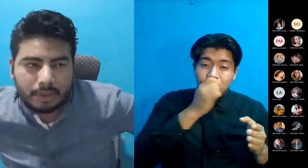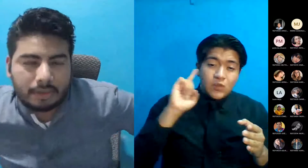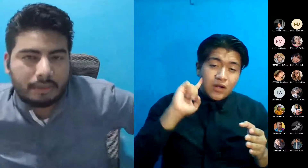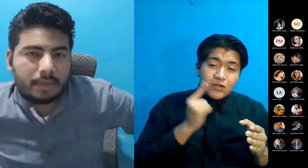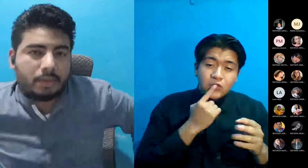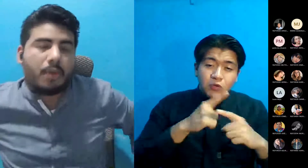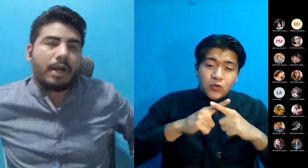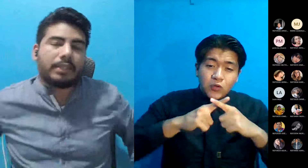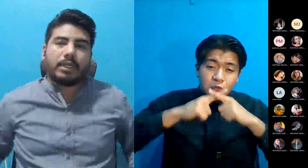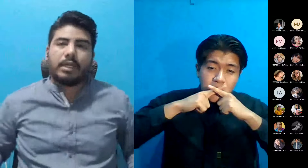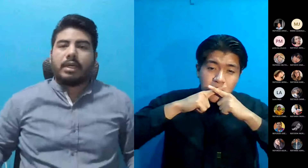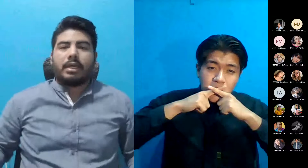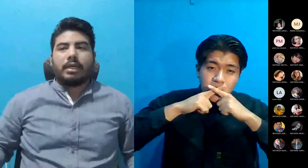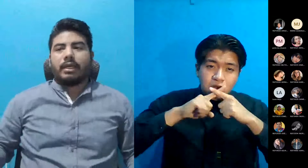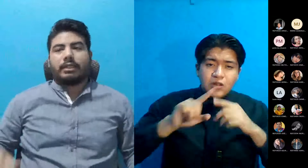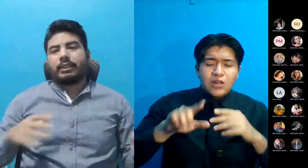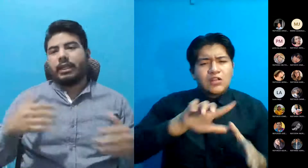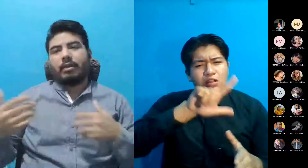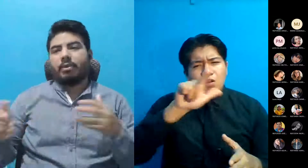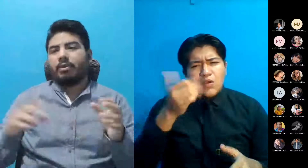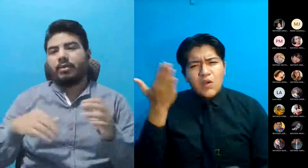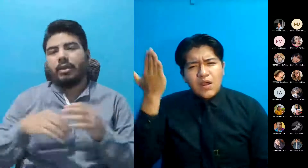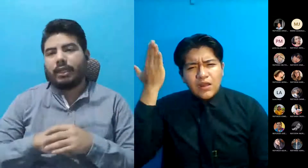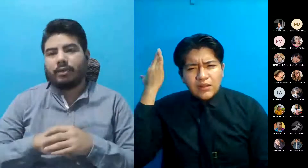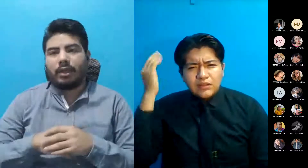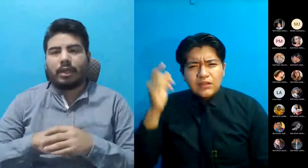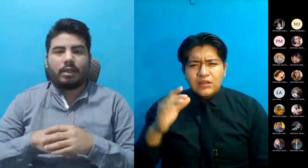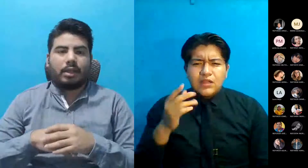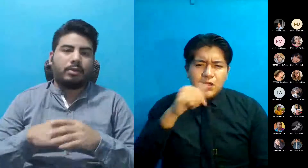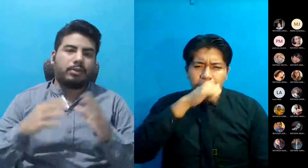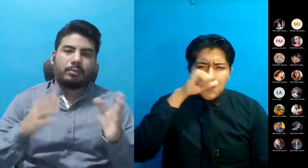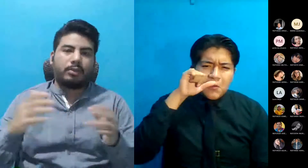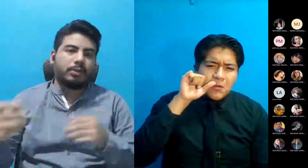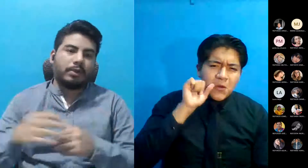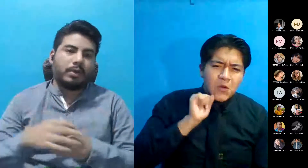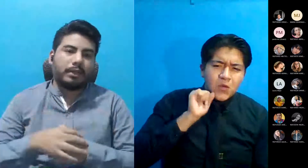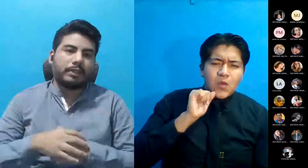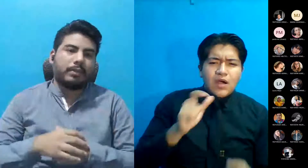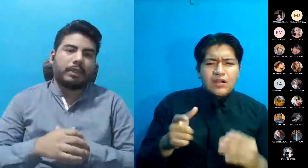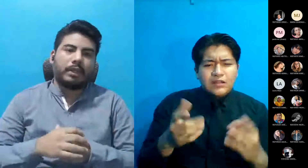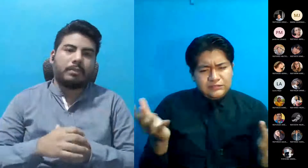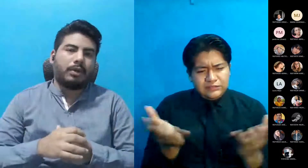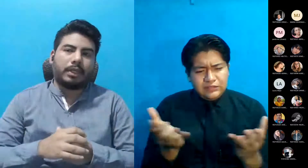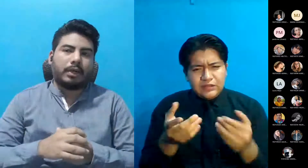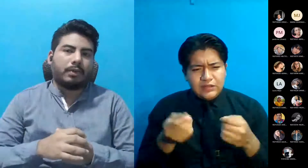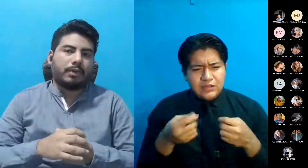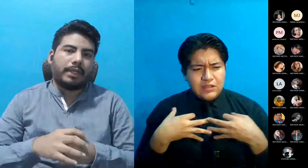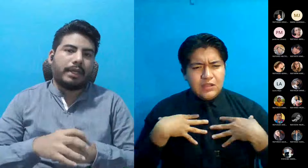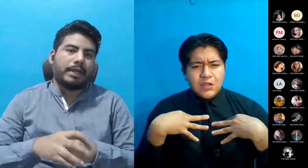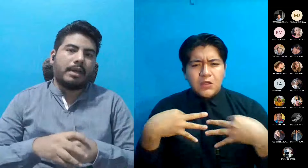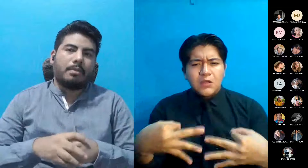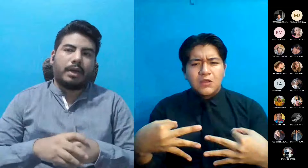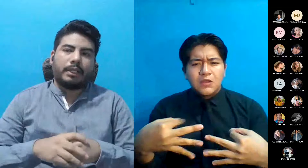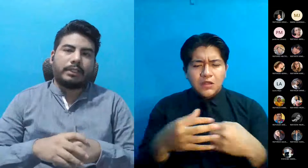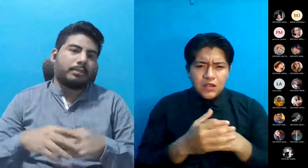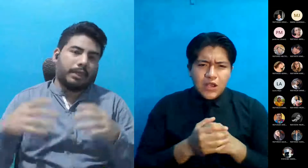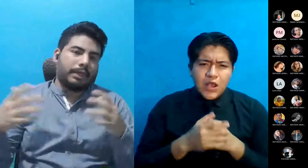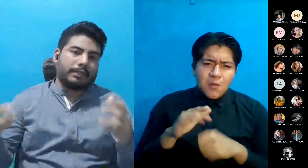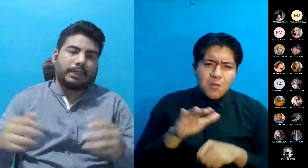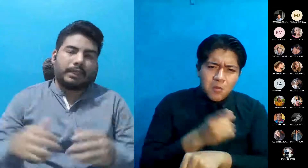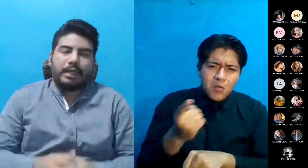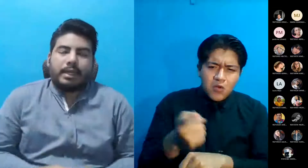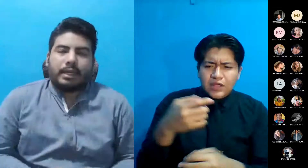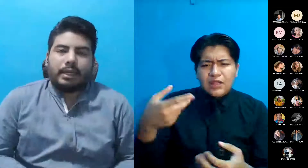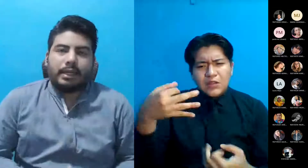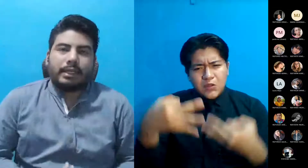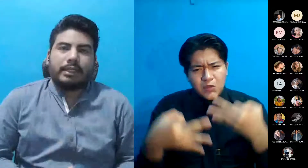del presidente Benito Juárez, etcétera, en apoyo de sinergias de algunos aspectos vinculantes en materia política jurídica para que se